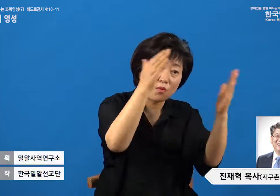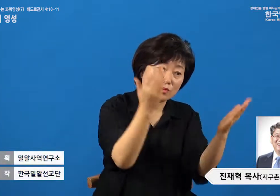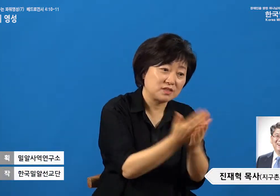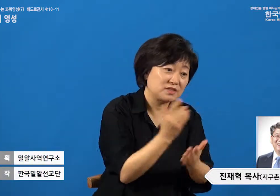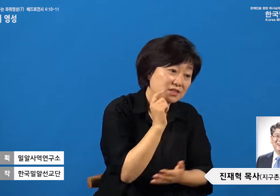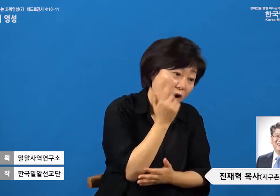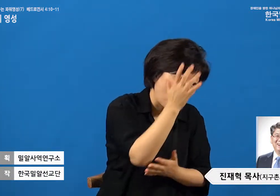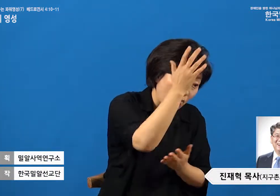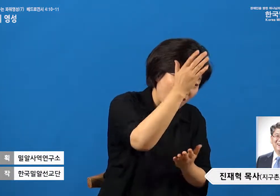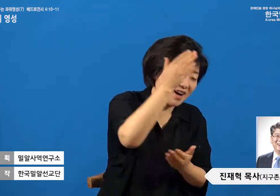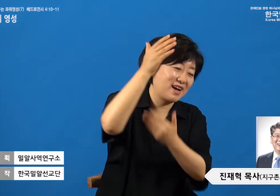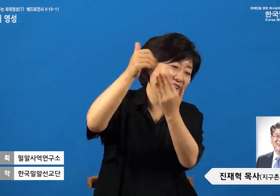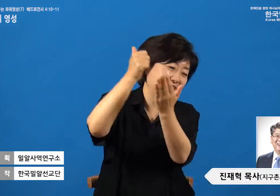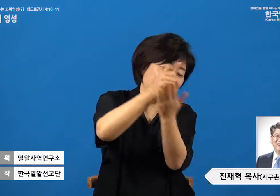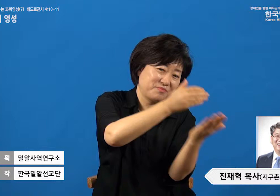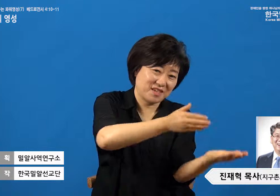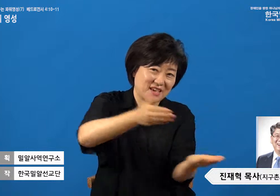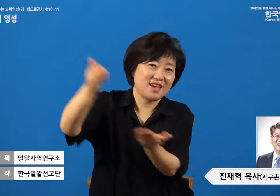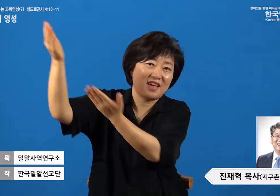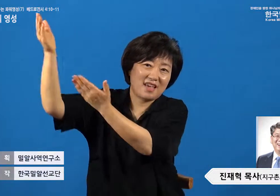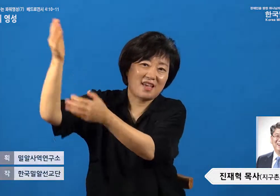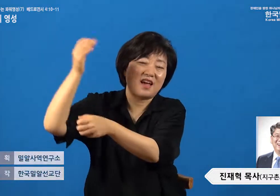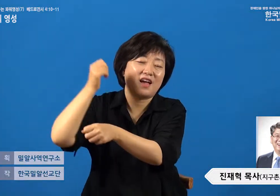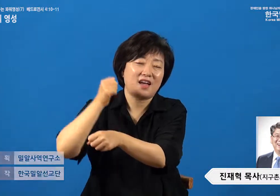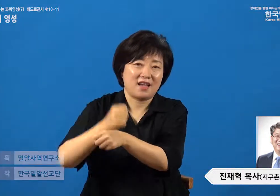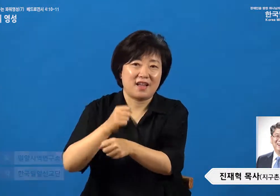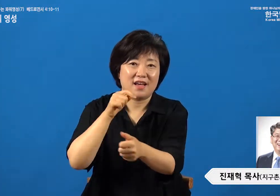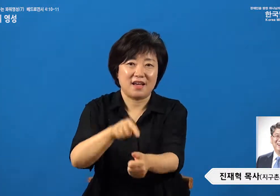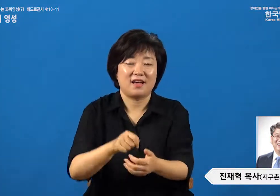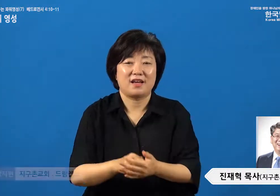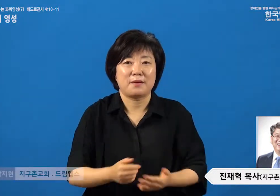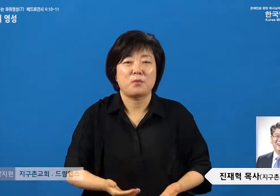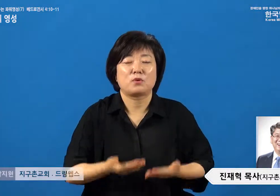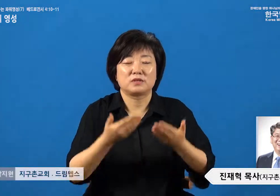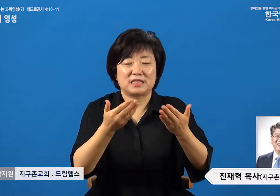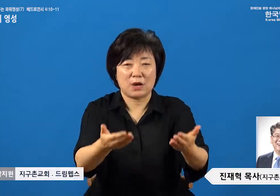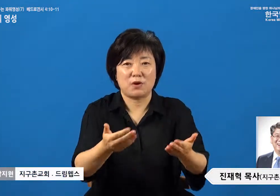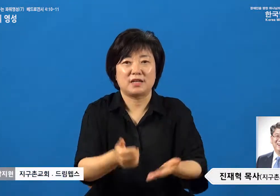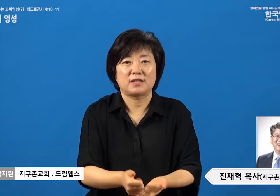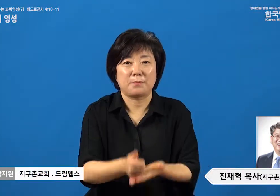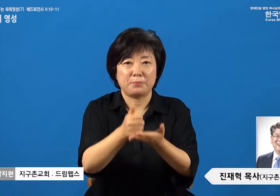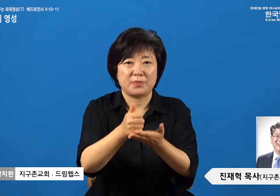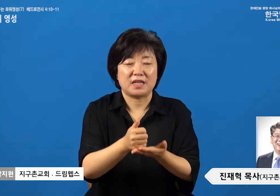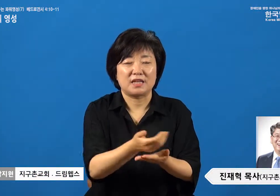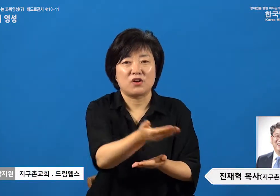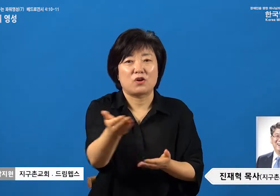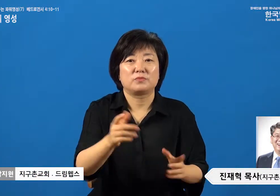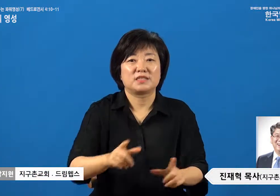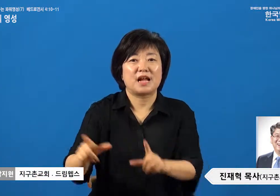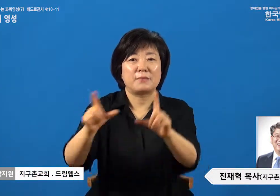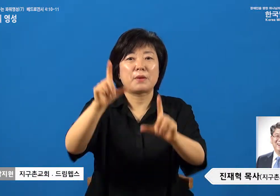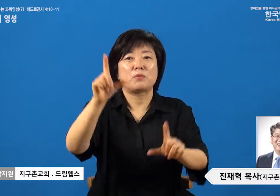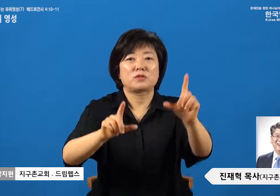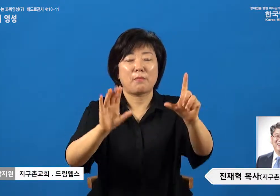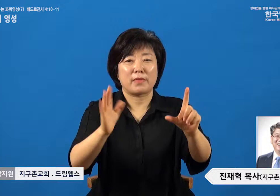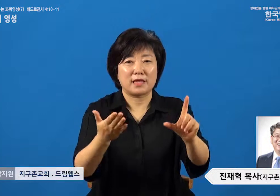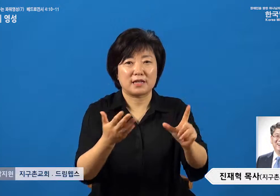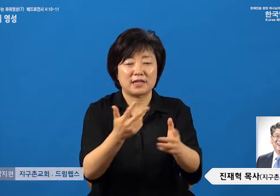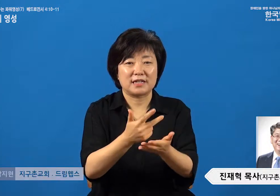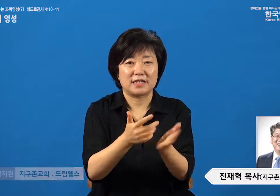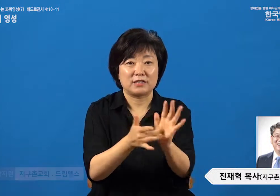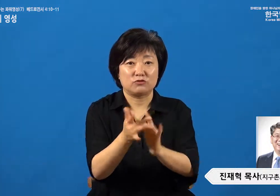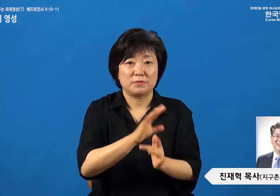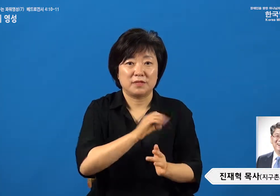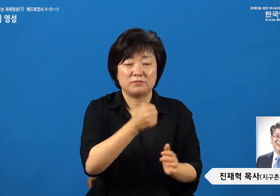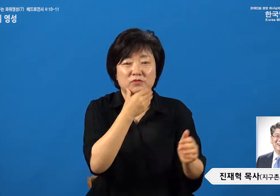하나님께 돌아가게 하라. 오늘 봉사의 섬김, 여러분과 제 삶의 모습이 되시기를 주의